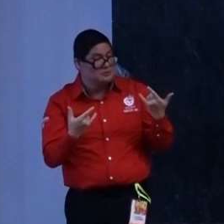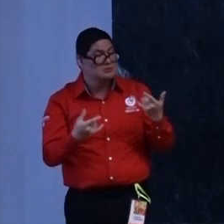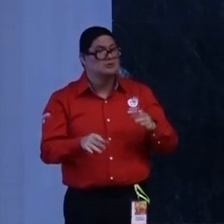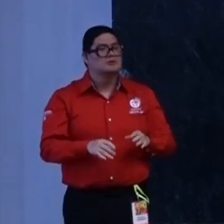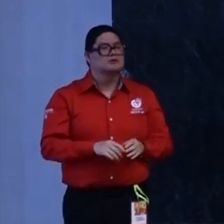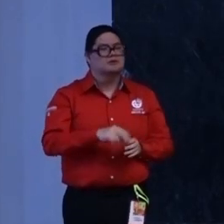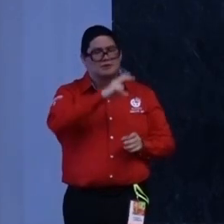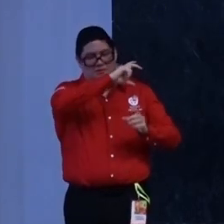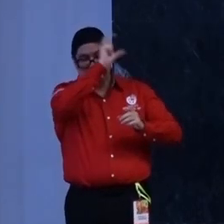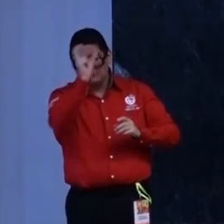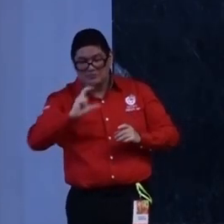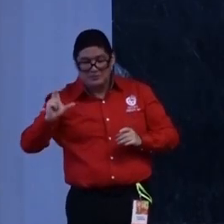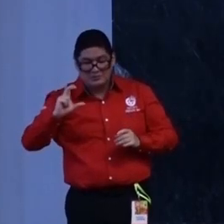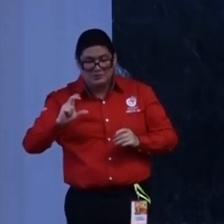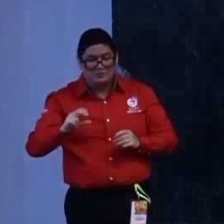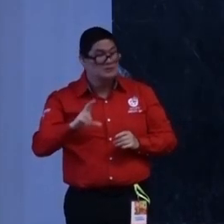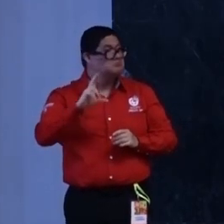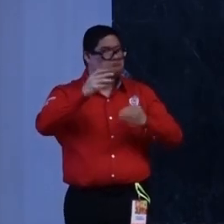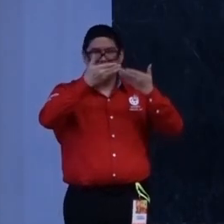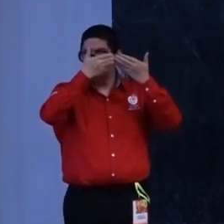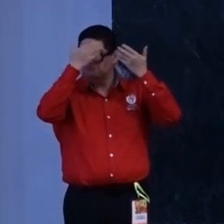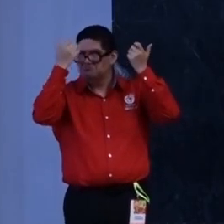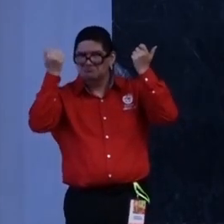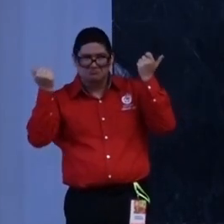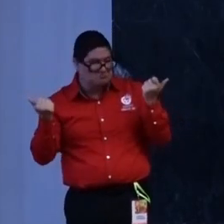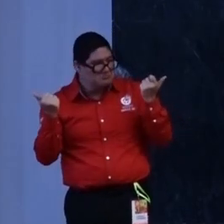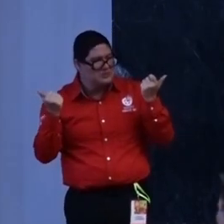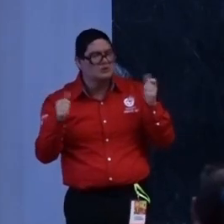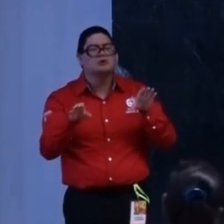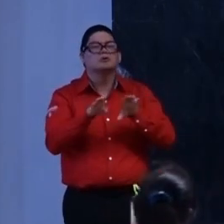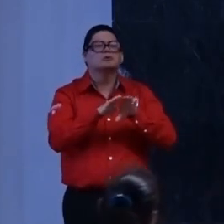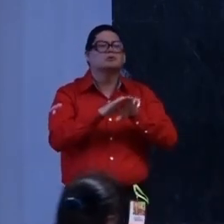han sabido abordar